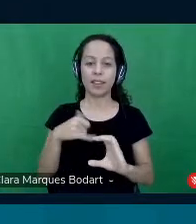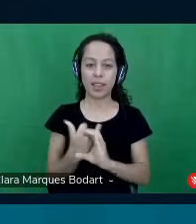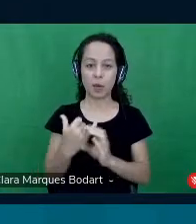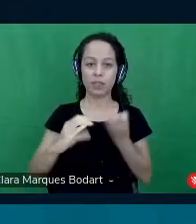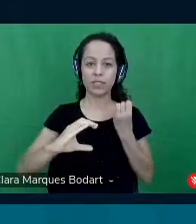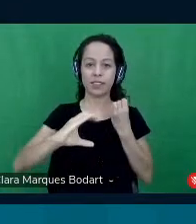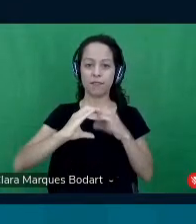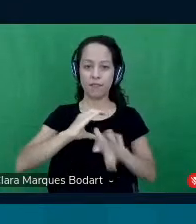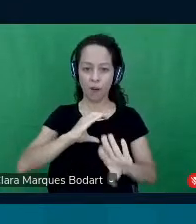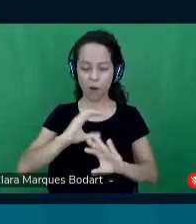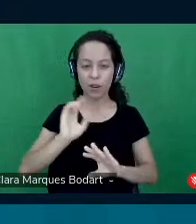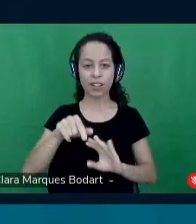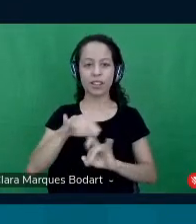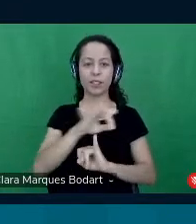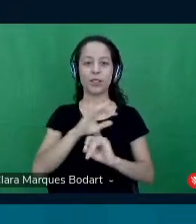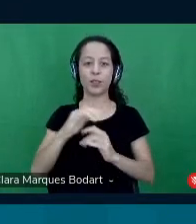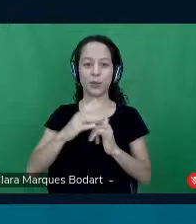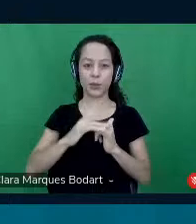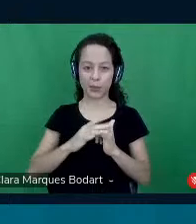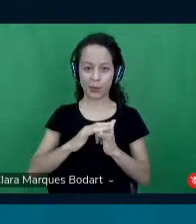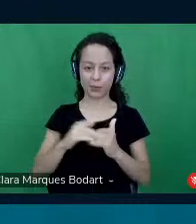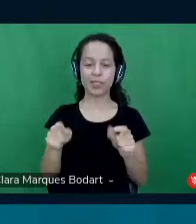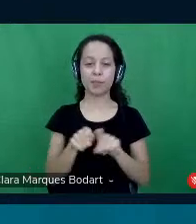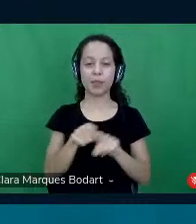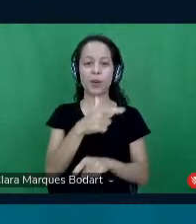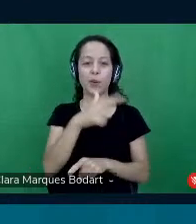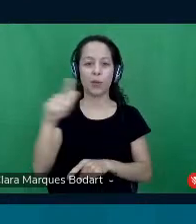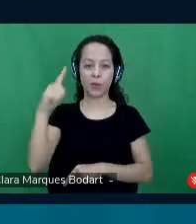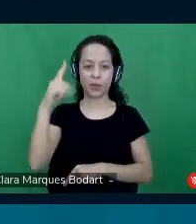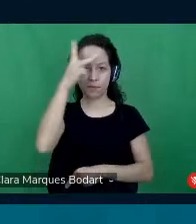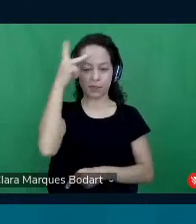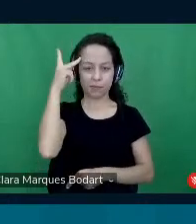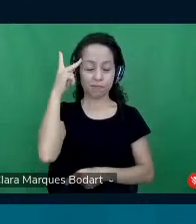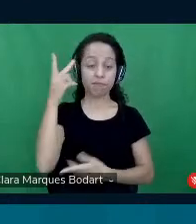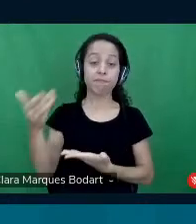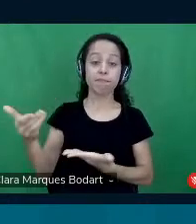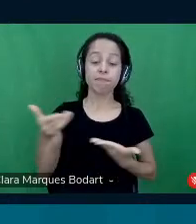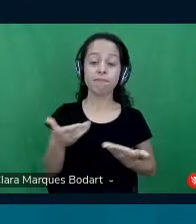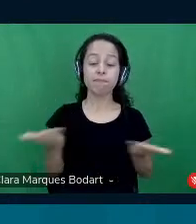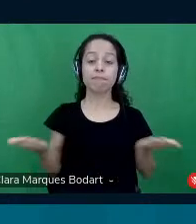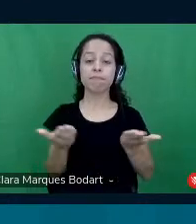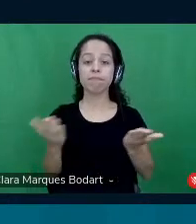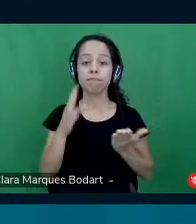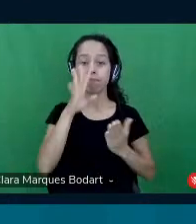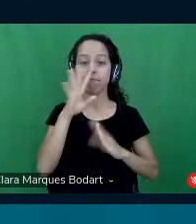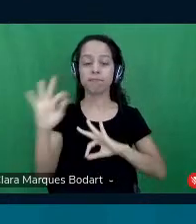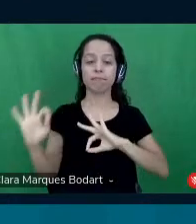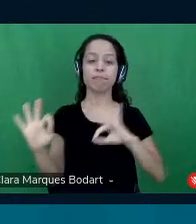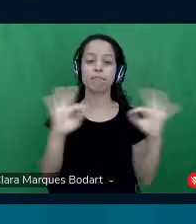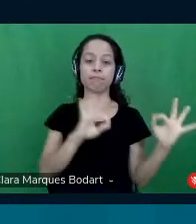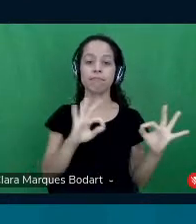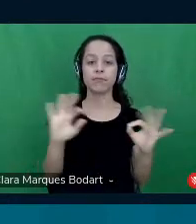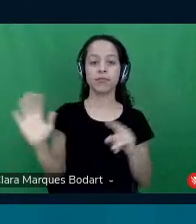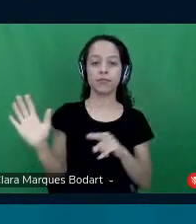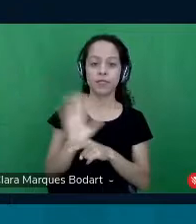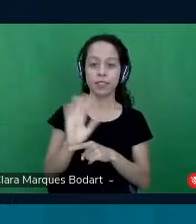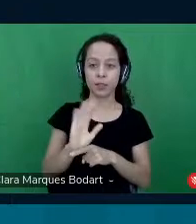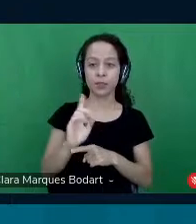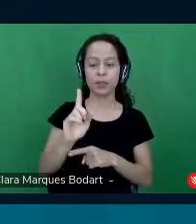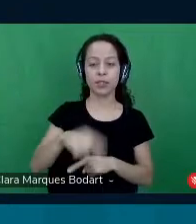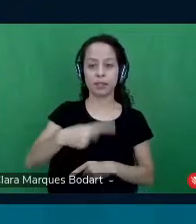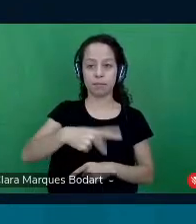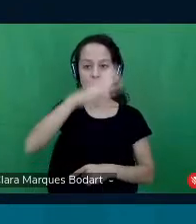também comunidade em geral. Convidamos agora a todos e a todas para acompanharem a execução do Hino Nacional